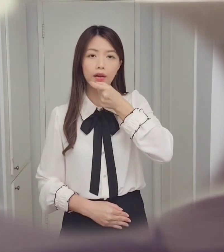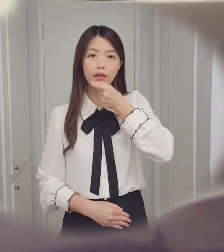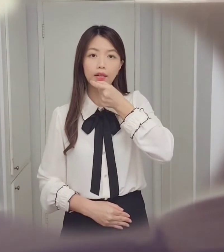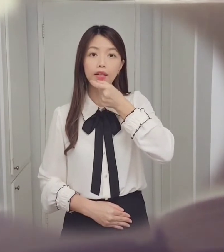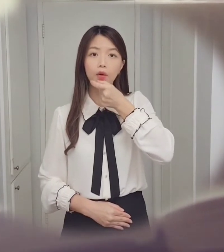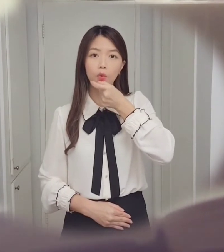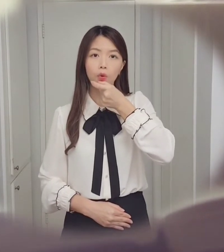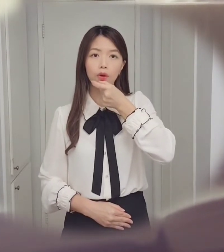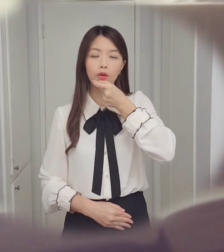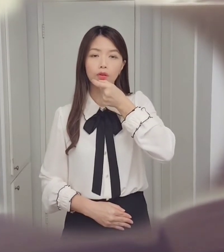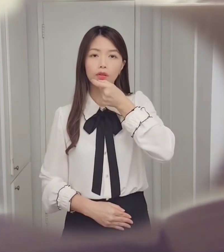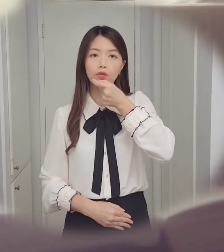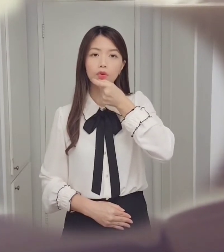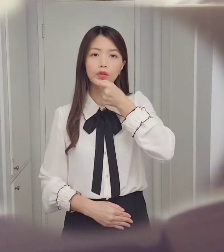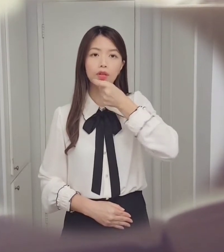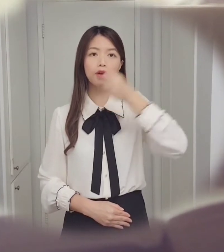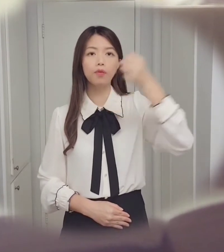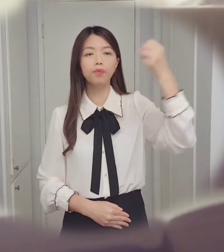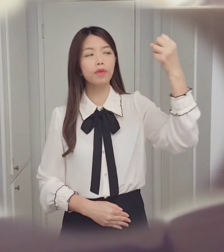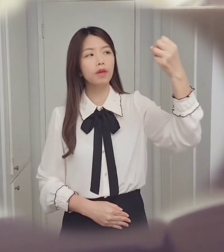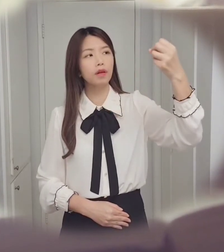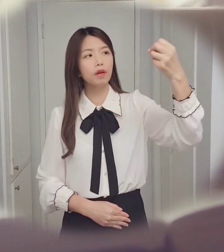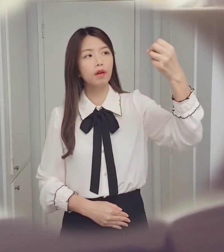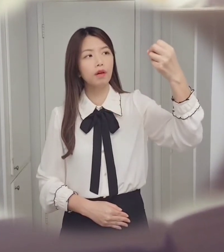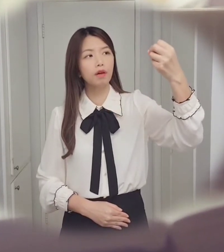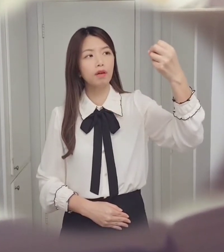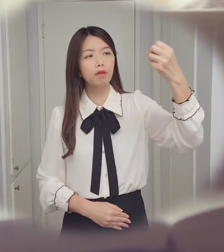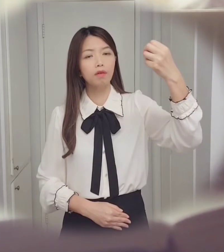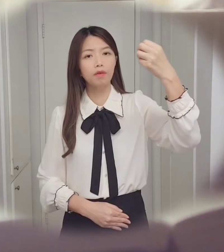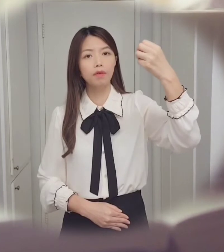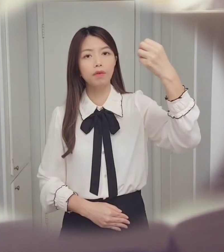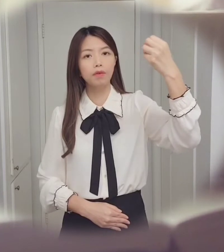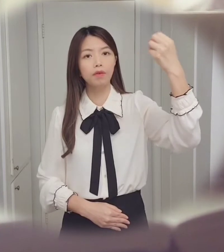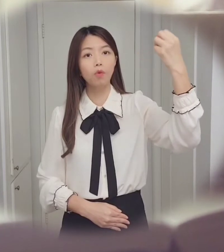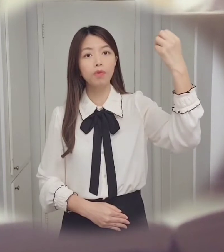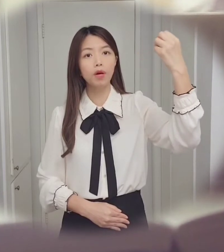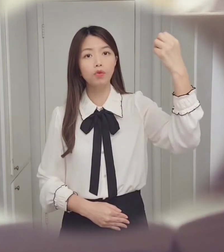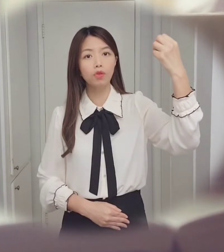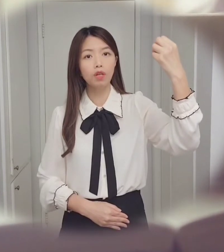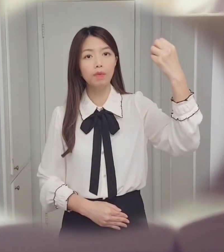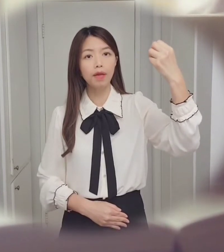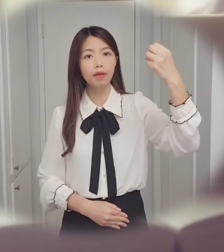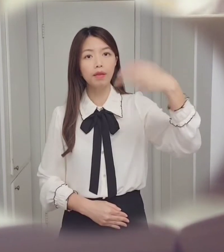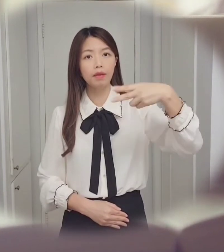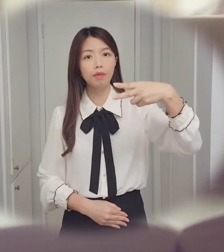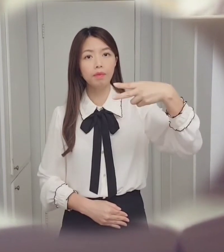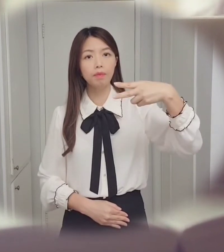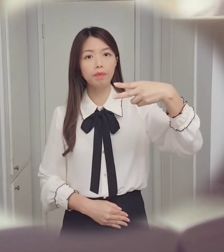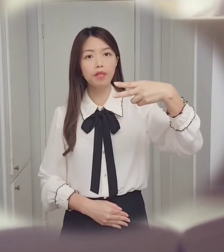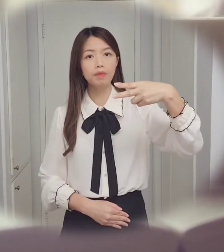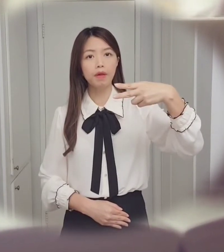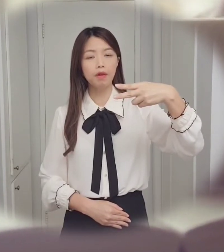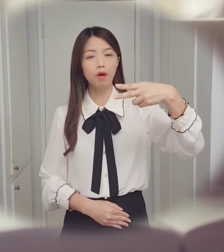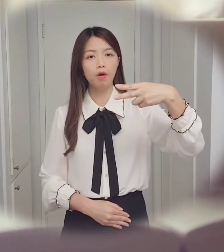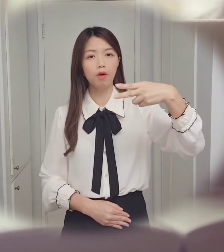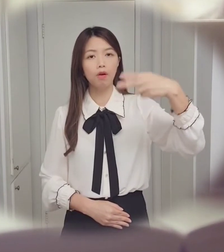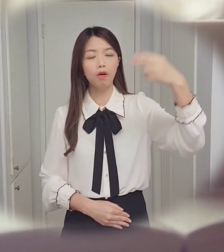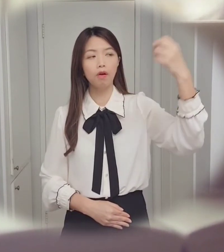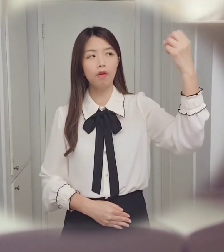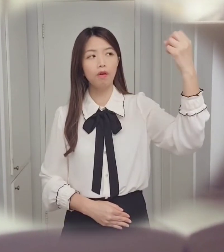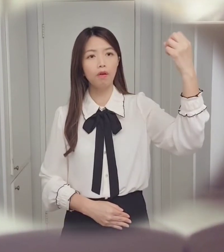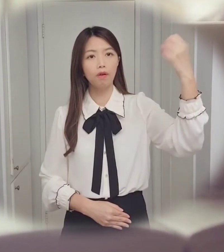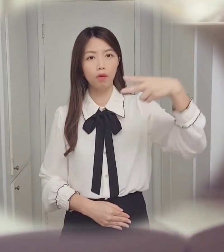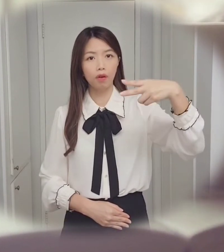물과, 그리고 이런 뜻의 수어는요, 검지하고 중지만